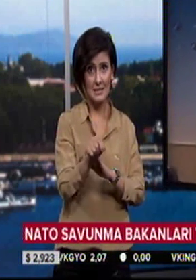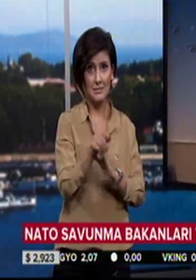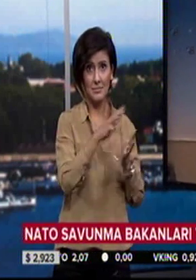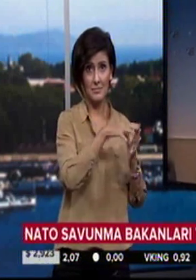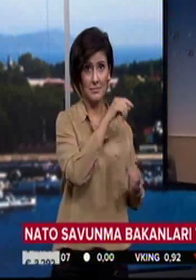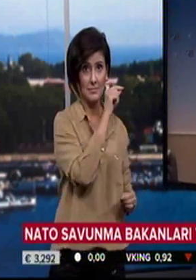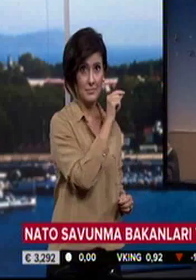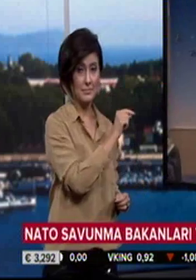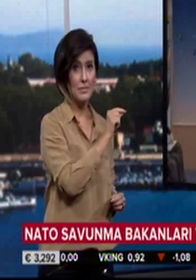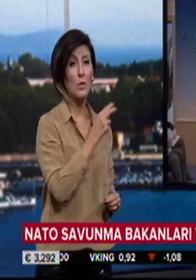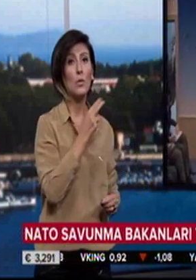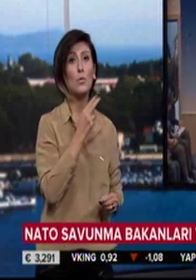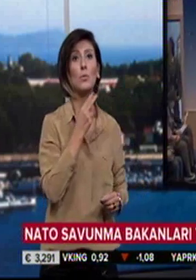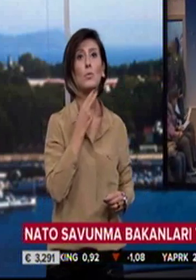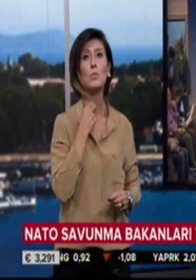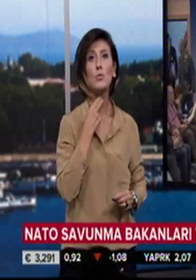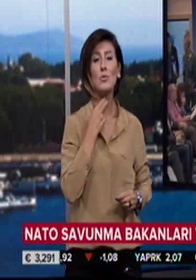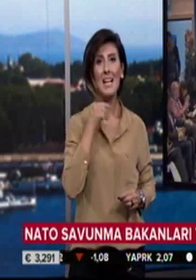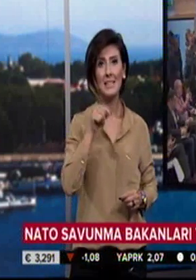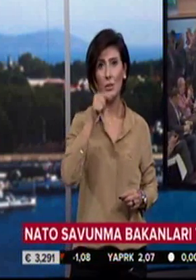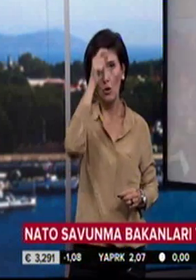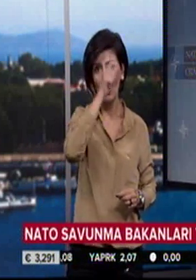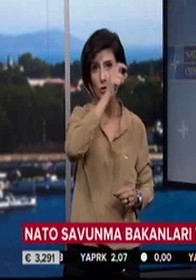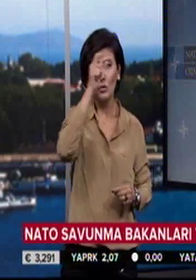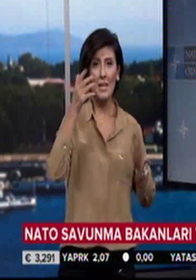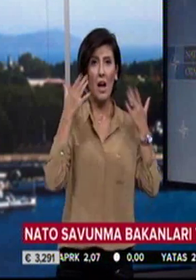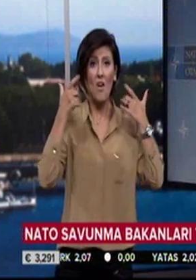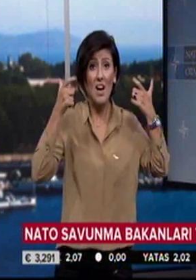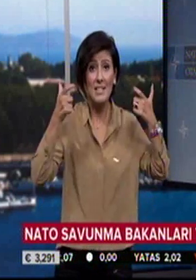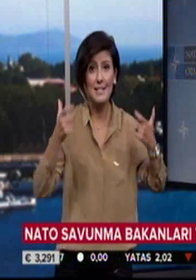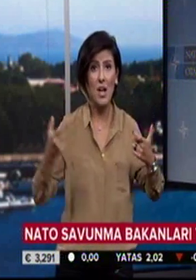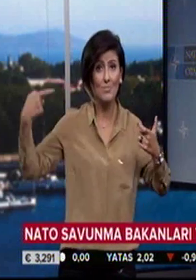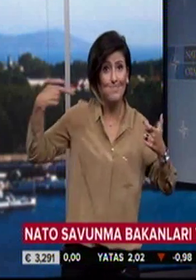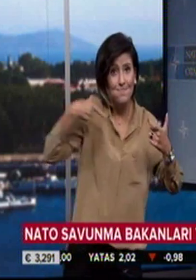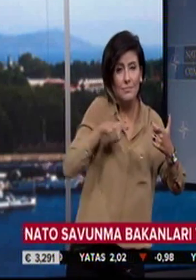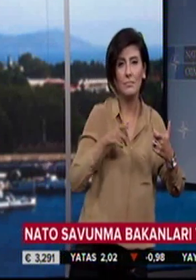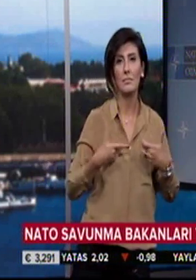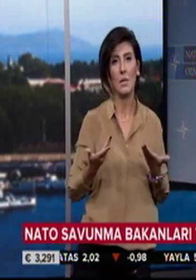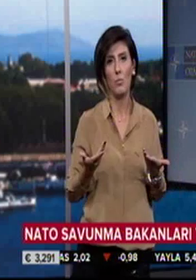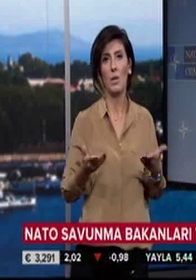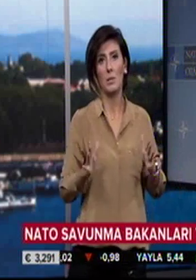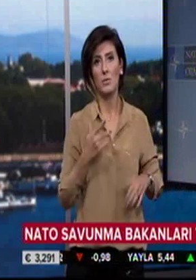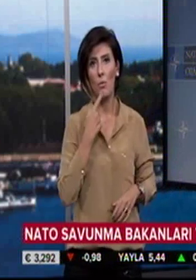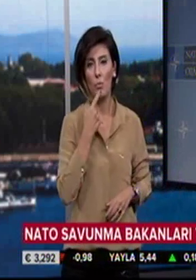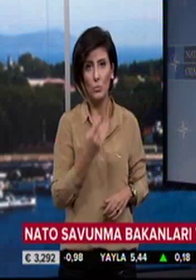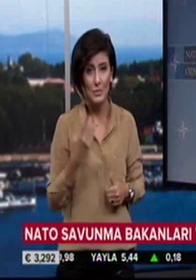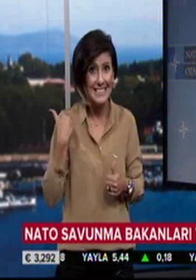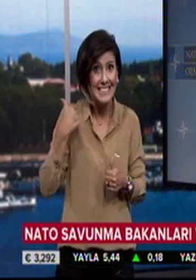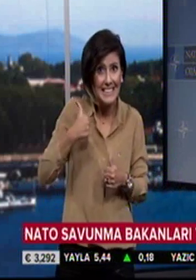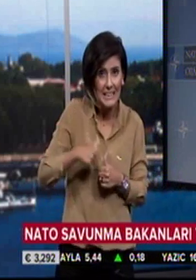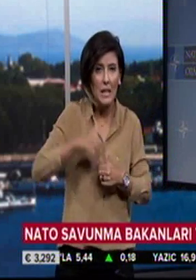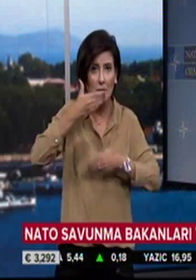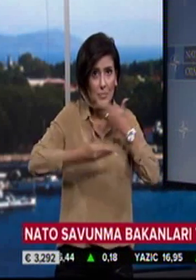Jens Stoltenberg, Rusya'nın Türkiye'nin hava sahasını ihlalinin kabul edilemez olduğunu